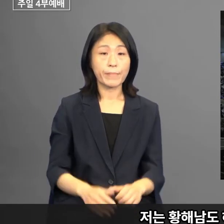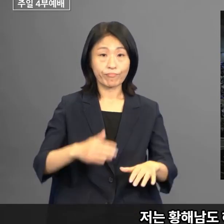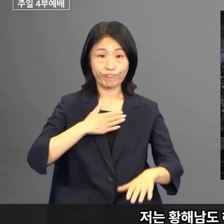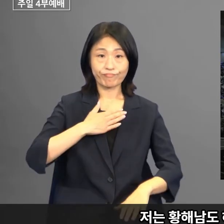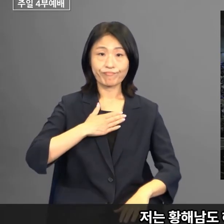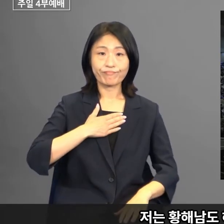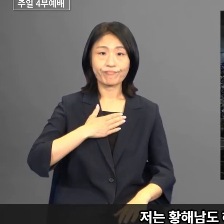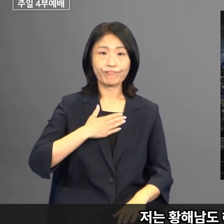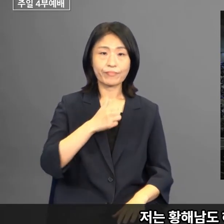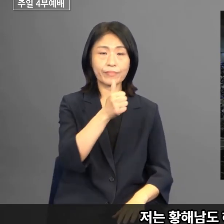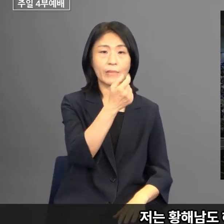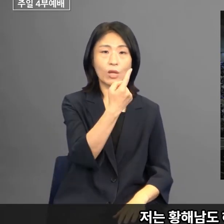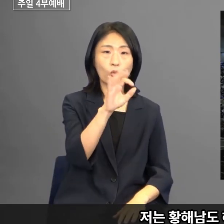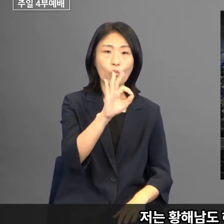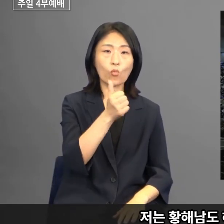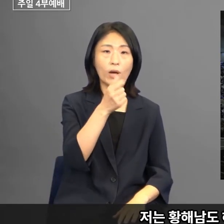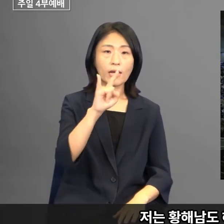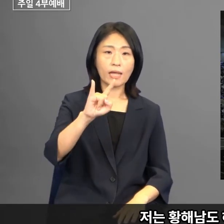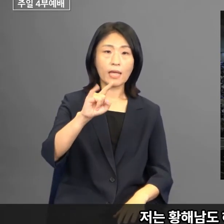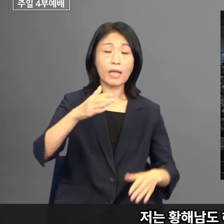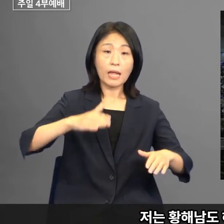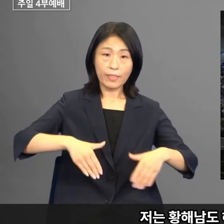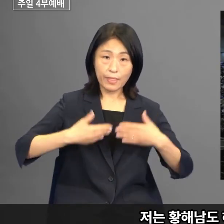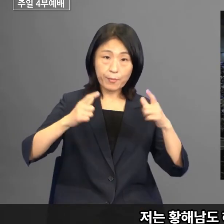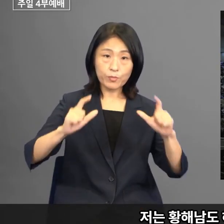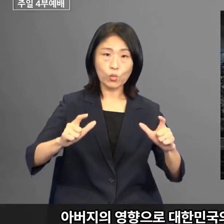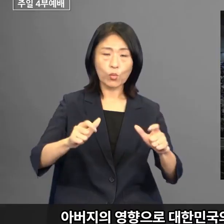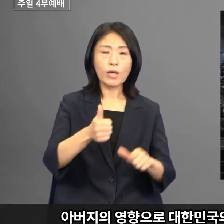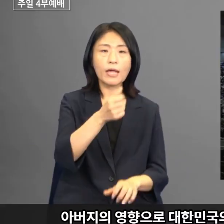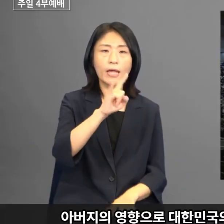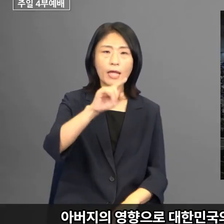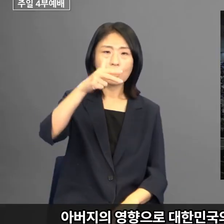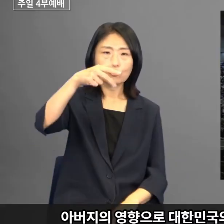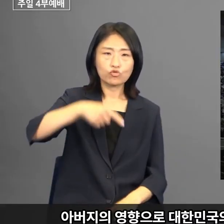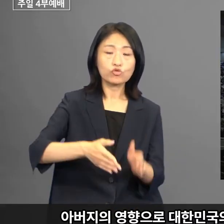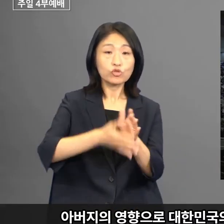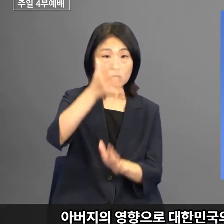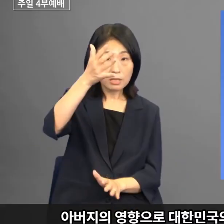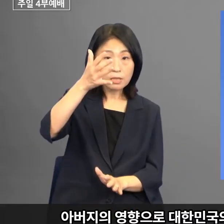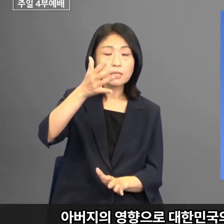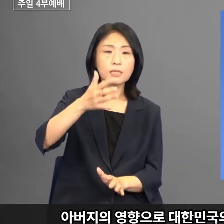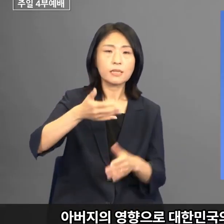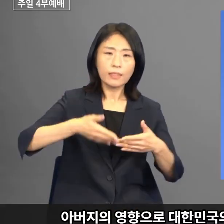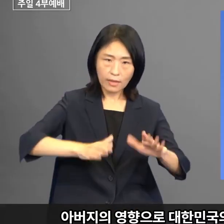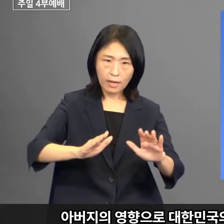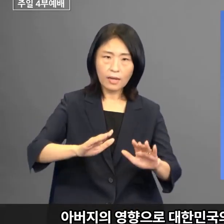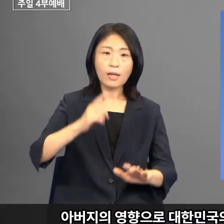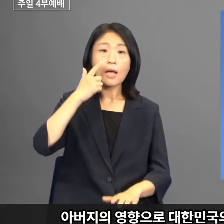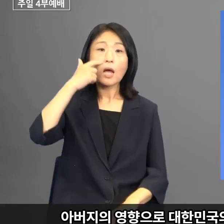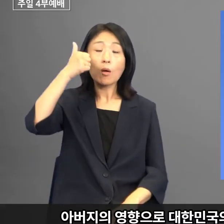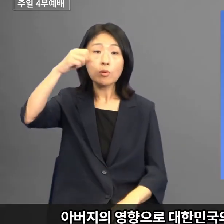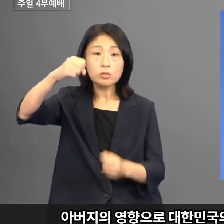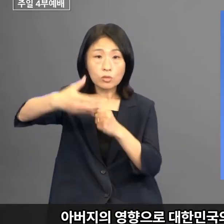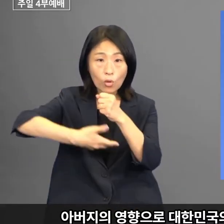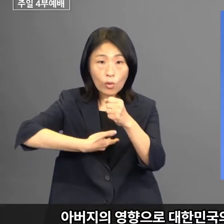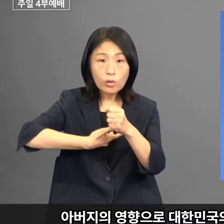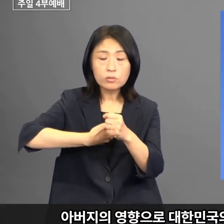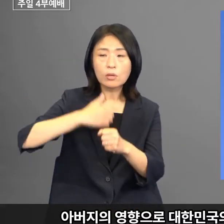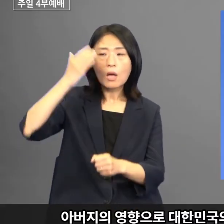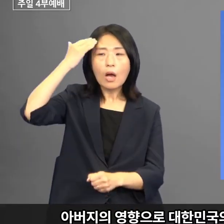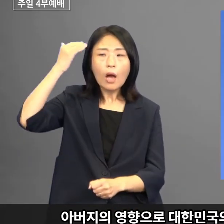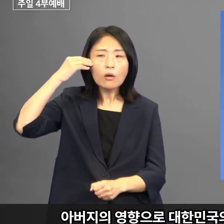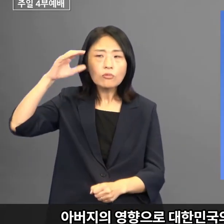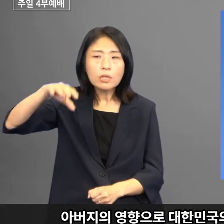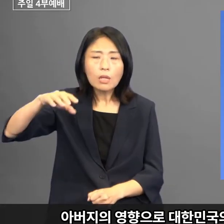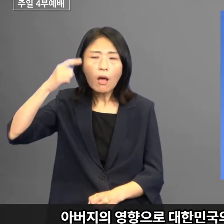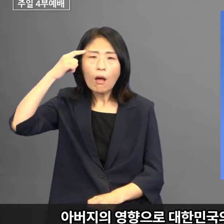저는 황해남도 해주시에서 태어나 아버지의 영향으로 대한민국의 동경심을